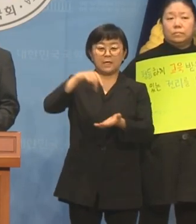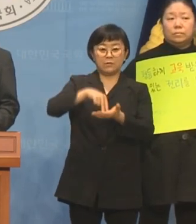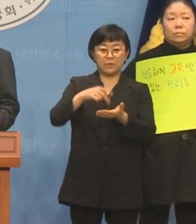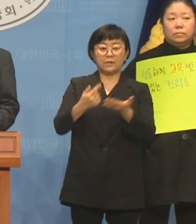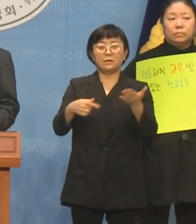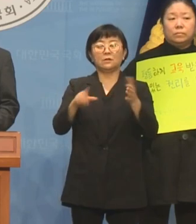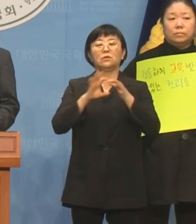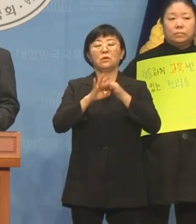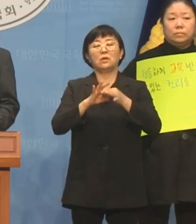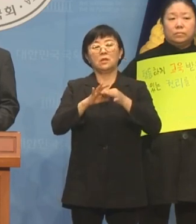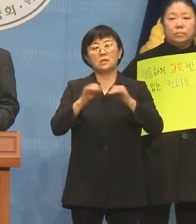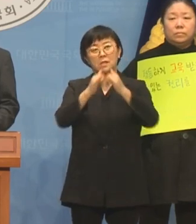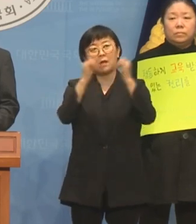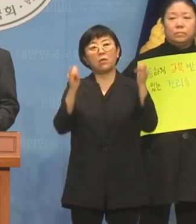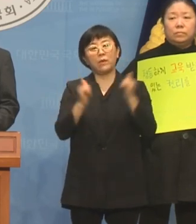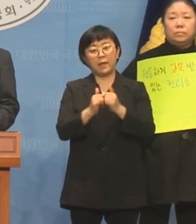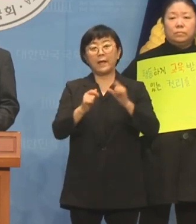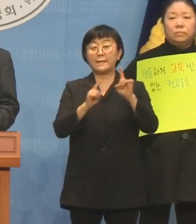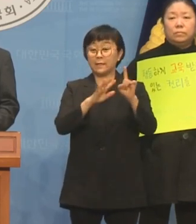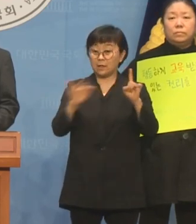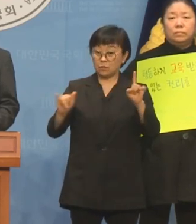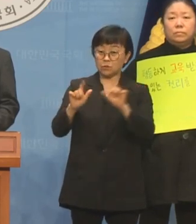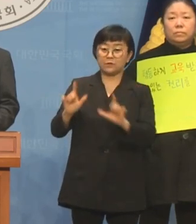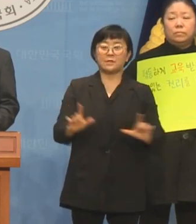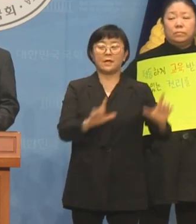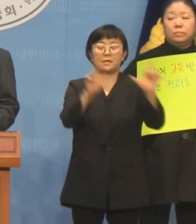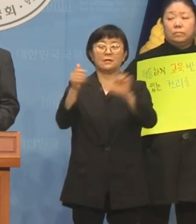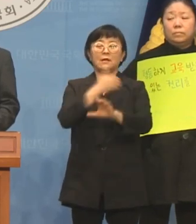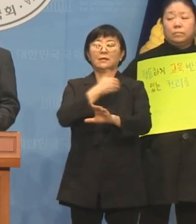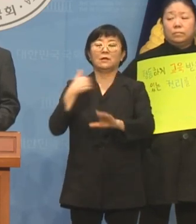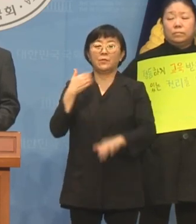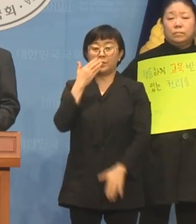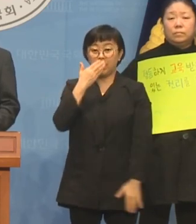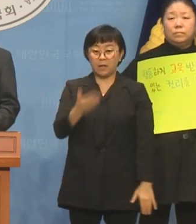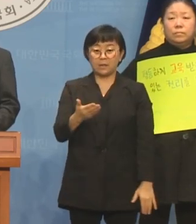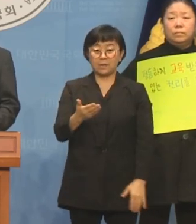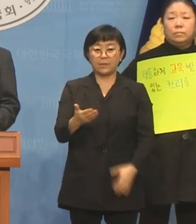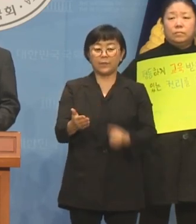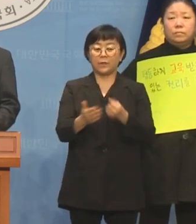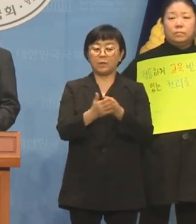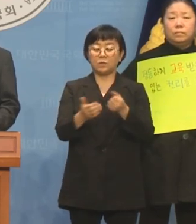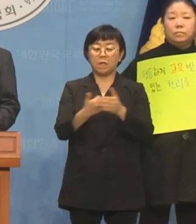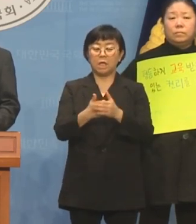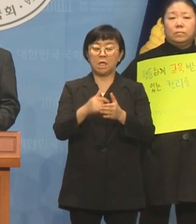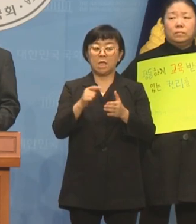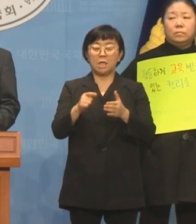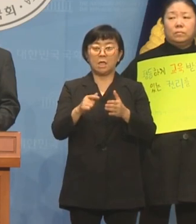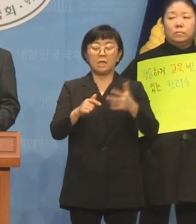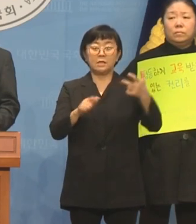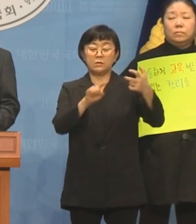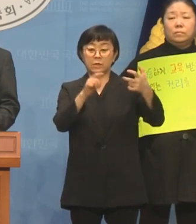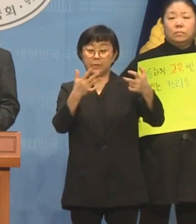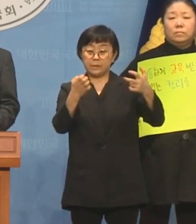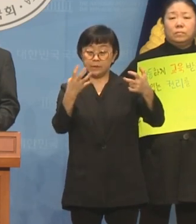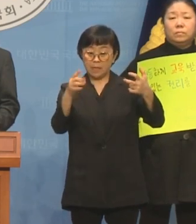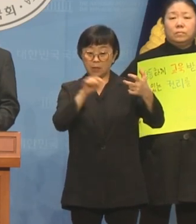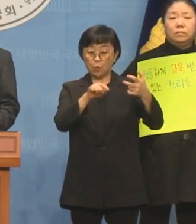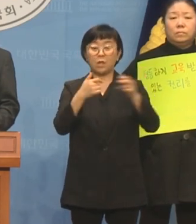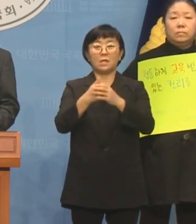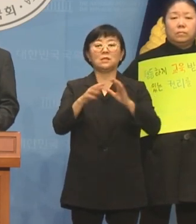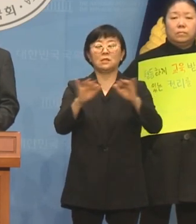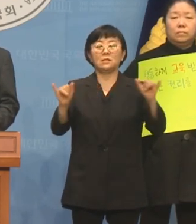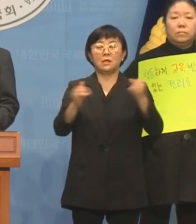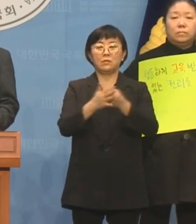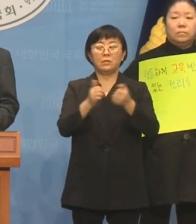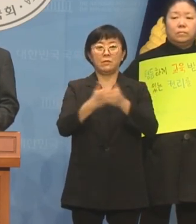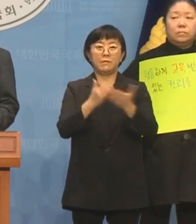구성원으로서 당당하게 살아갈 수 있다. 그렇기에 경계선 지능인 맞춤형 평생교육을